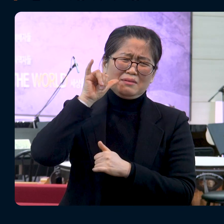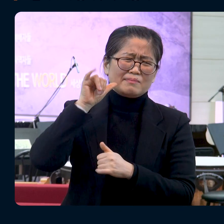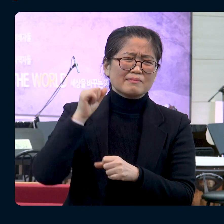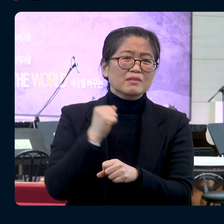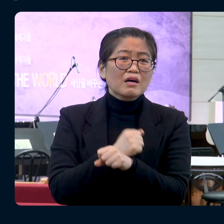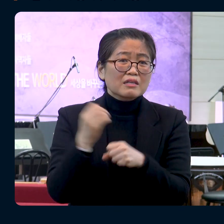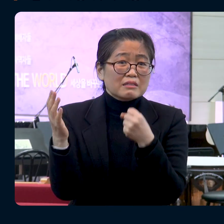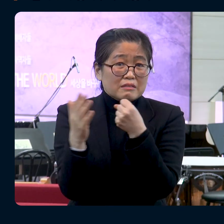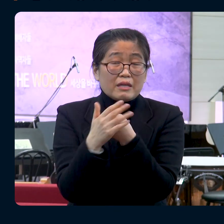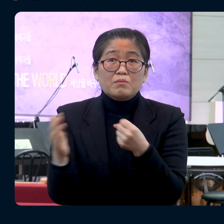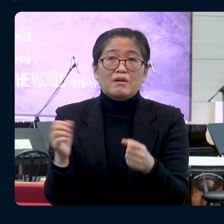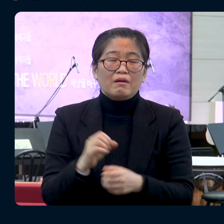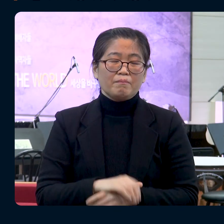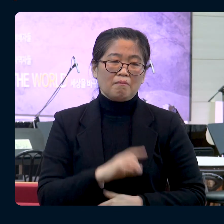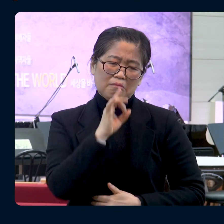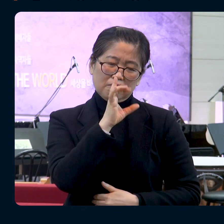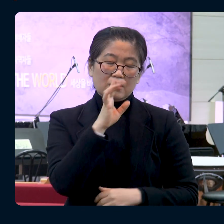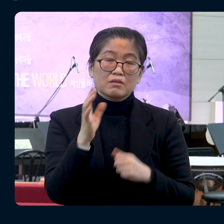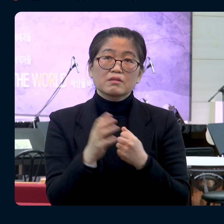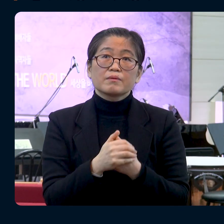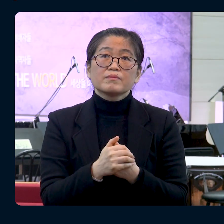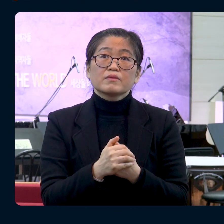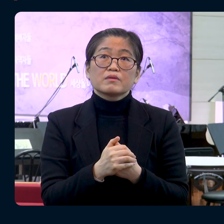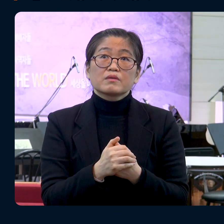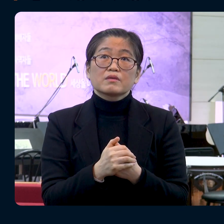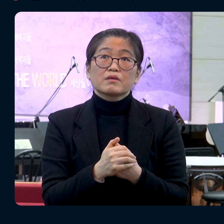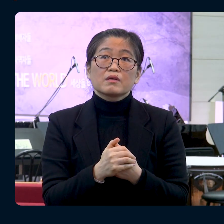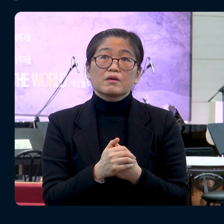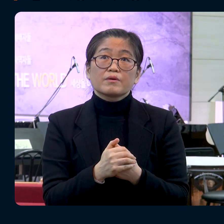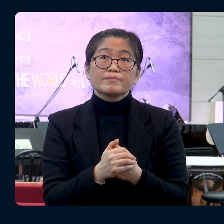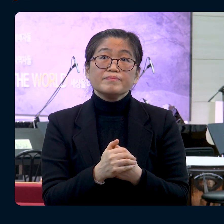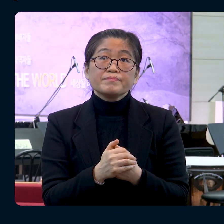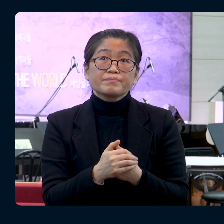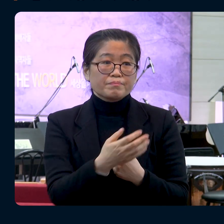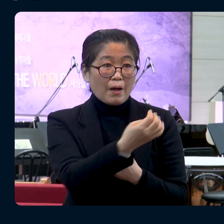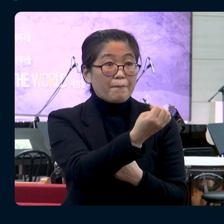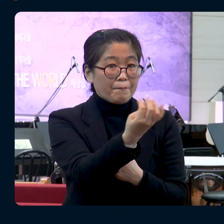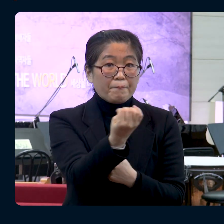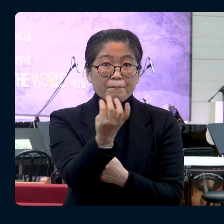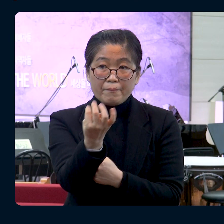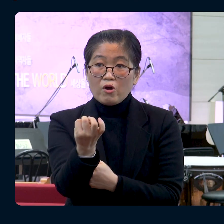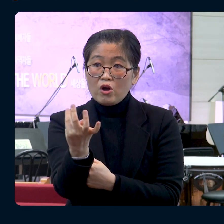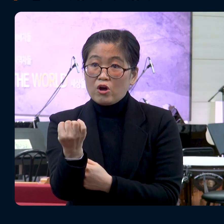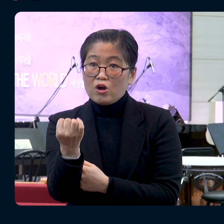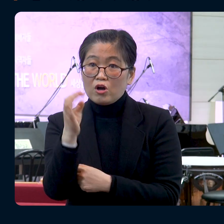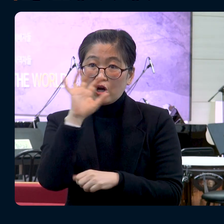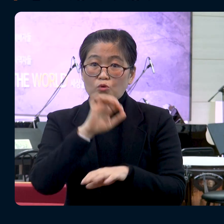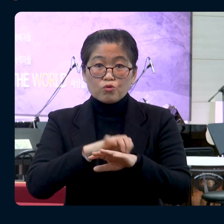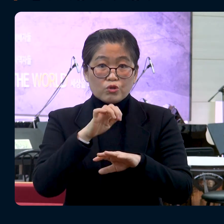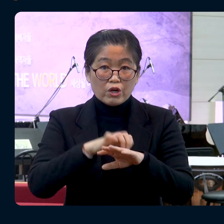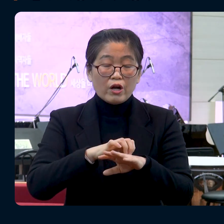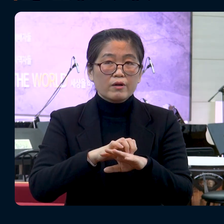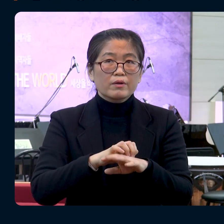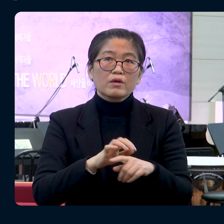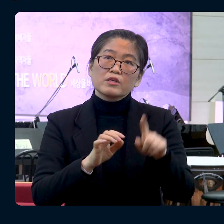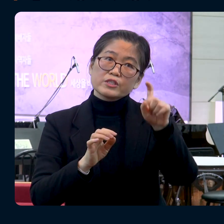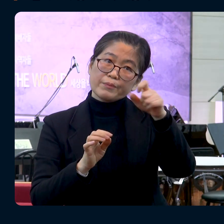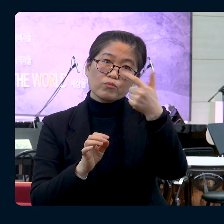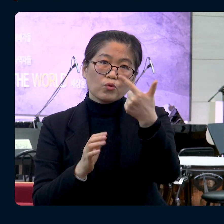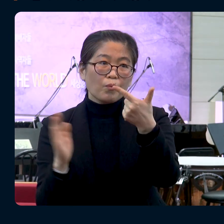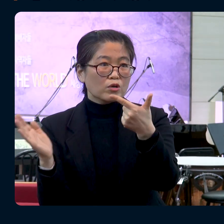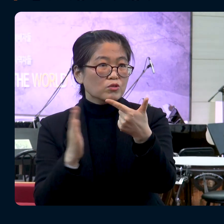다시 마약 파는 데 들어갈 거 아니에요. 안 되겠다 해가지고 그때 나온 그 중에서 좀 준비된 제자훈련